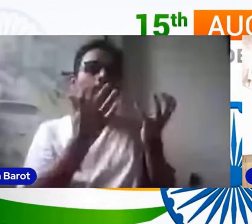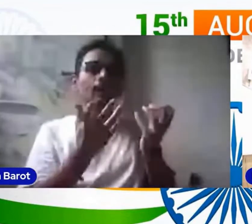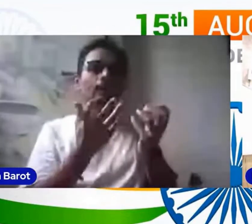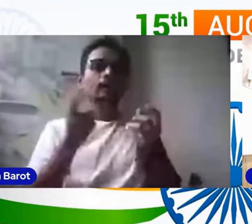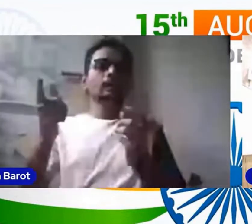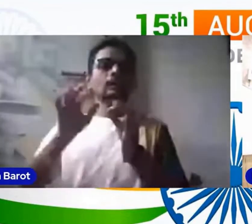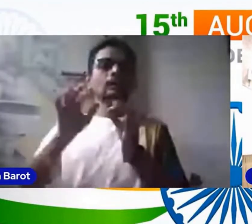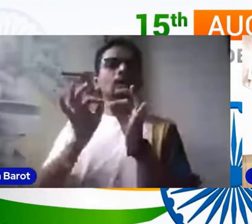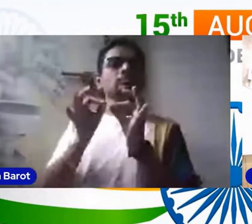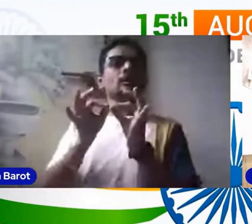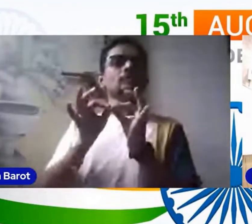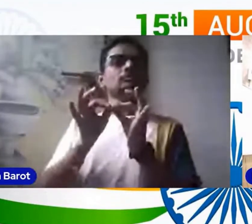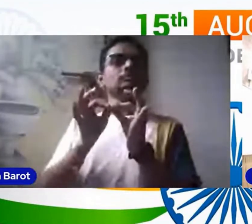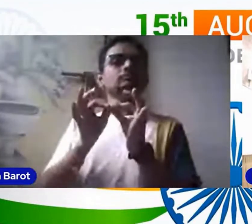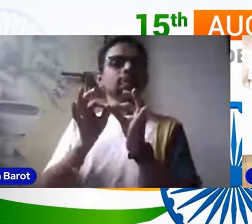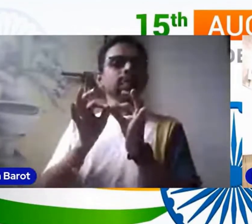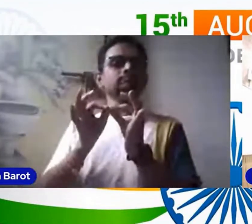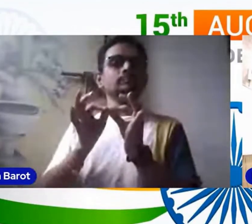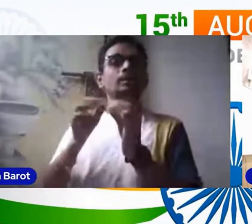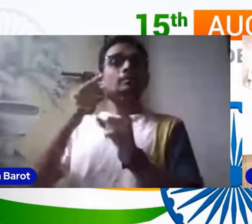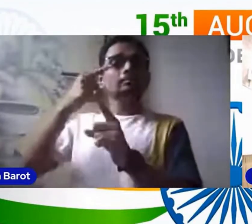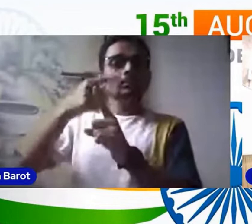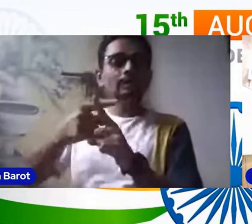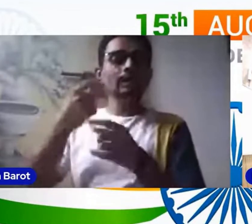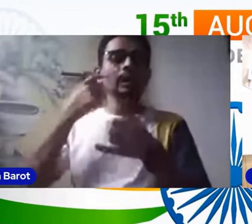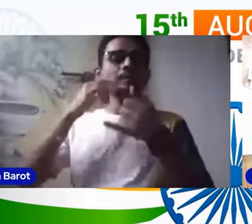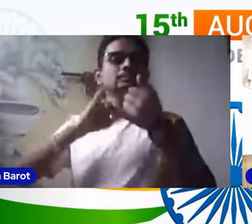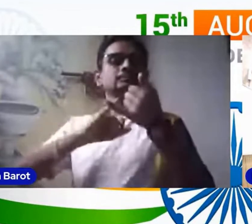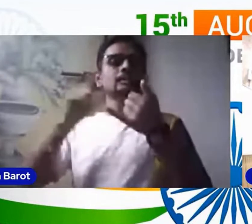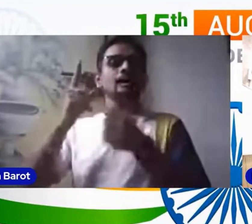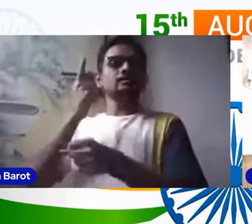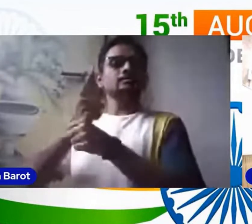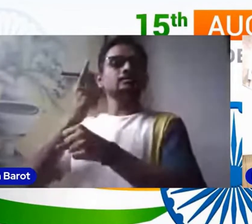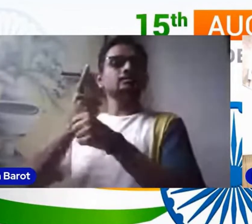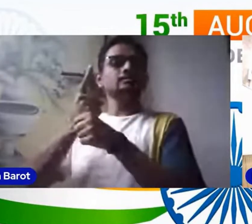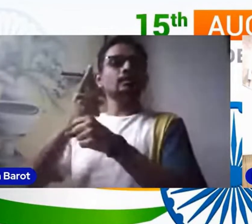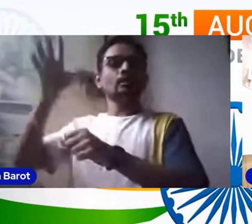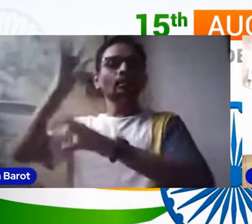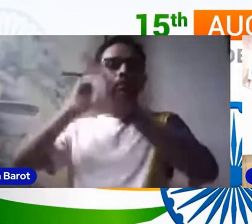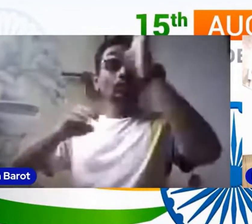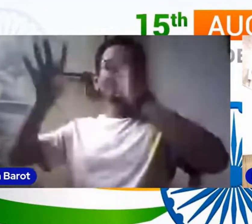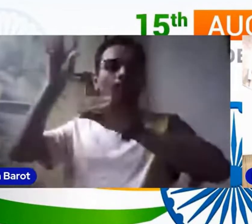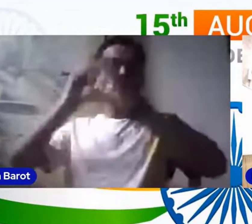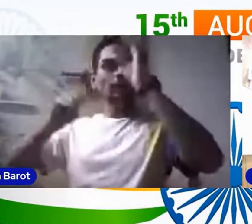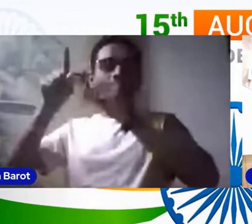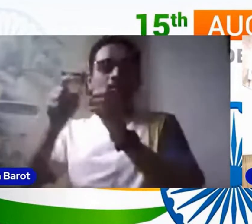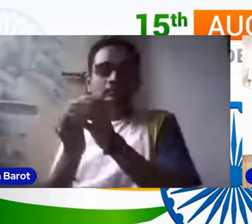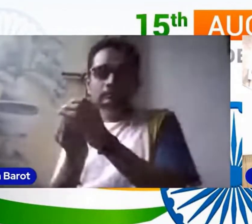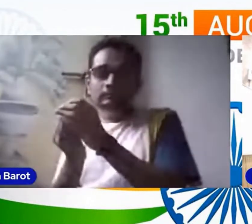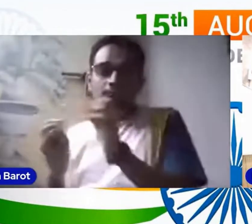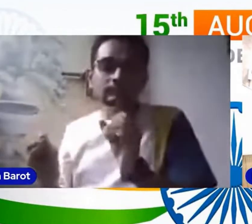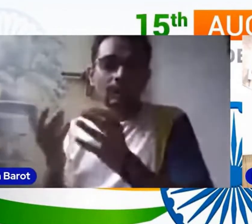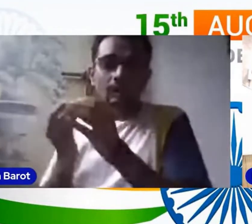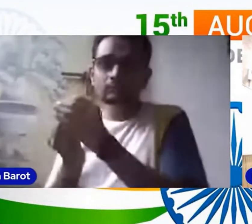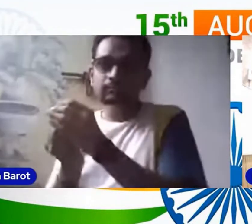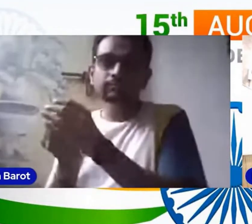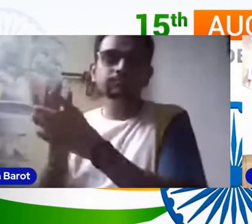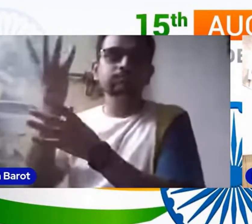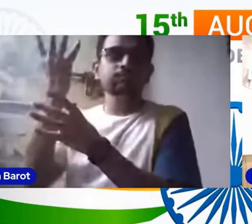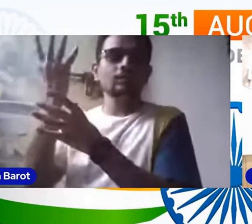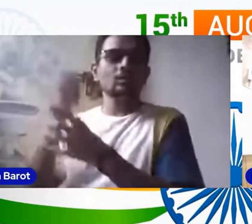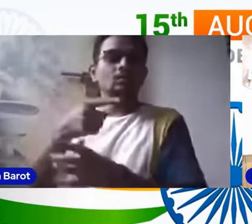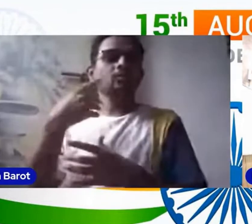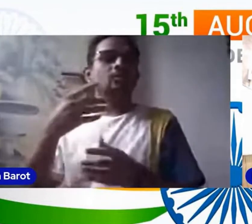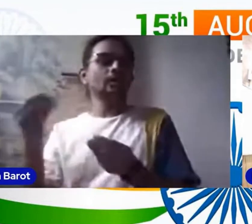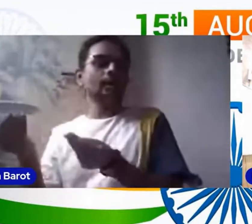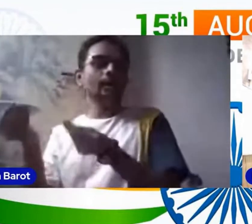तभी डेफ कम्युनिटी चाहते वहाँ पे भी इंटरप्रेटर्स के लिए और ISL टीचर्स के लिए कोर्स वहाँ पे सभी लोग सीख रहे